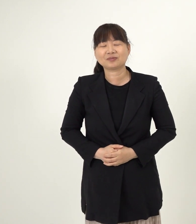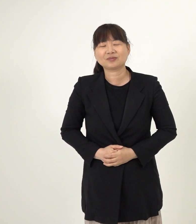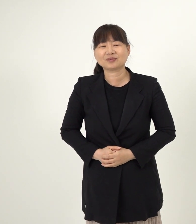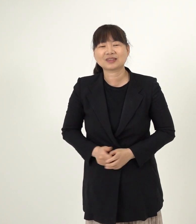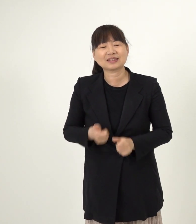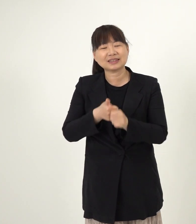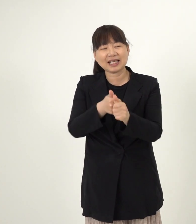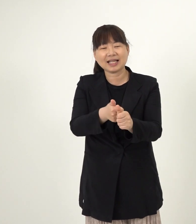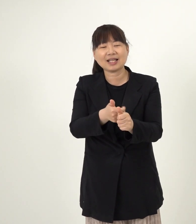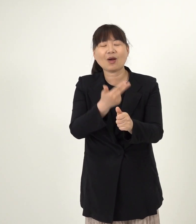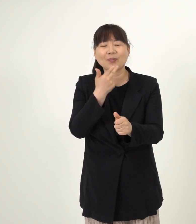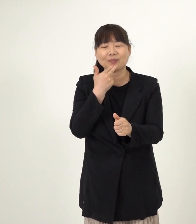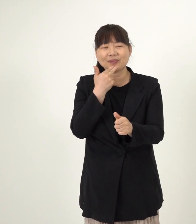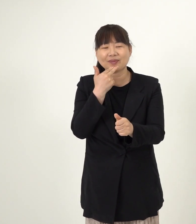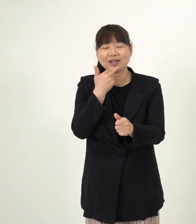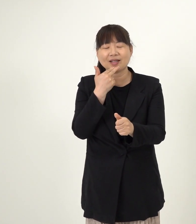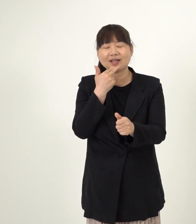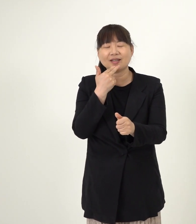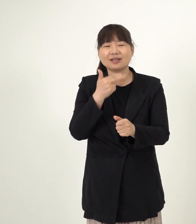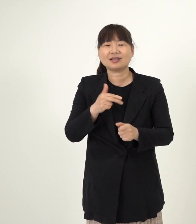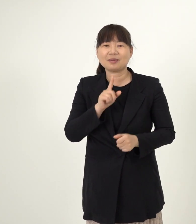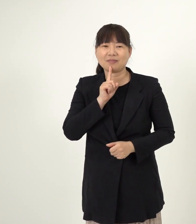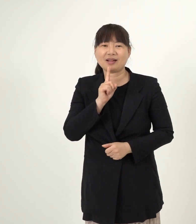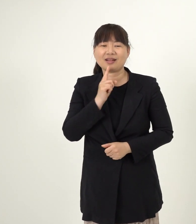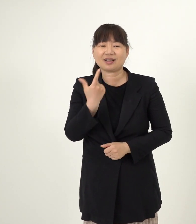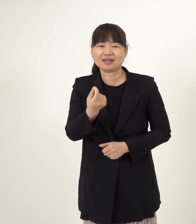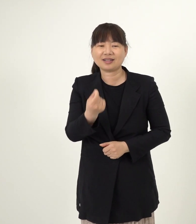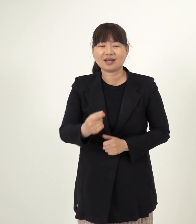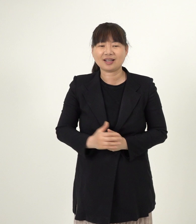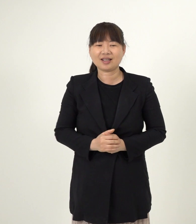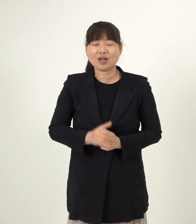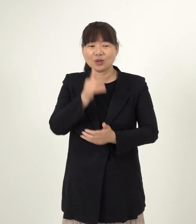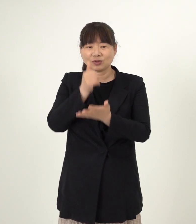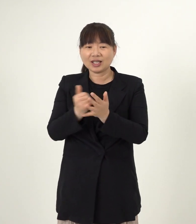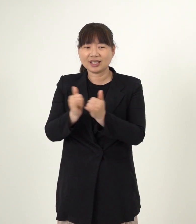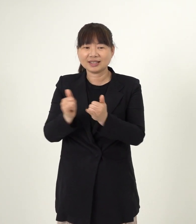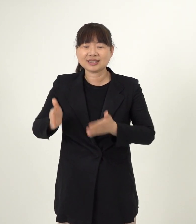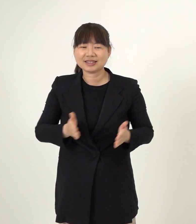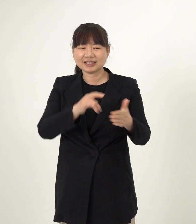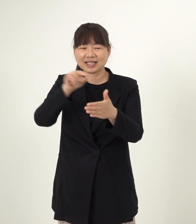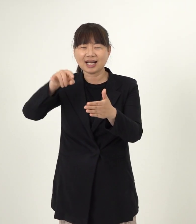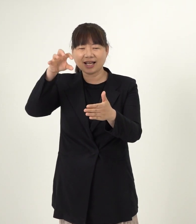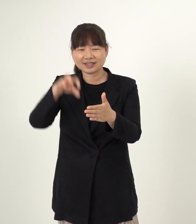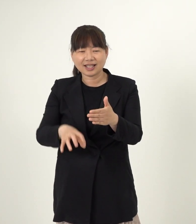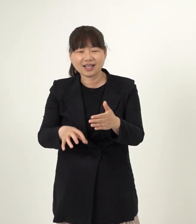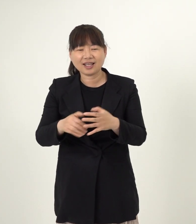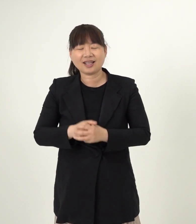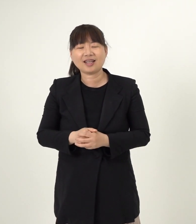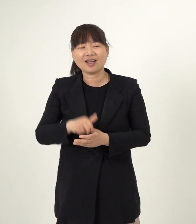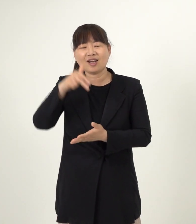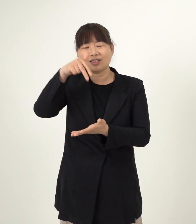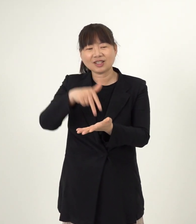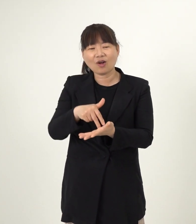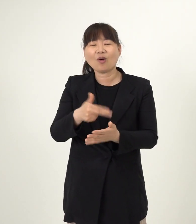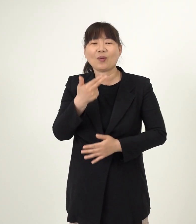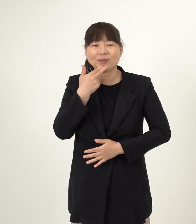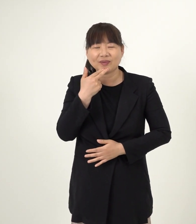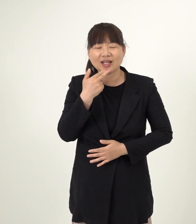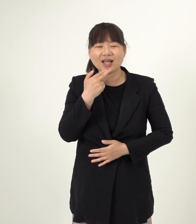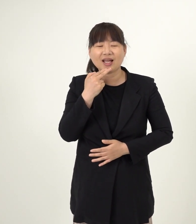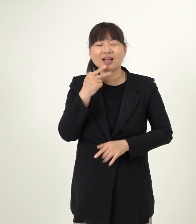쫓지 아니하며 따르지 아니하며, 같은 말이죠. 죄인들의 길에 서지 아니하며